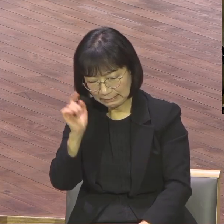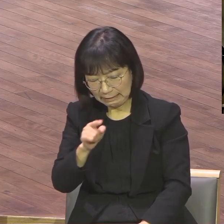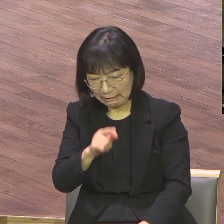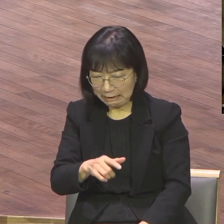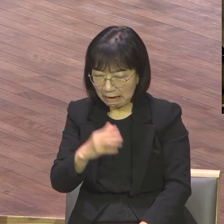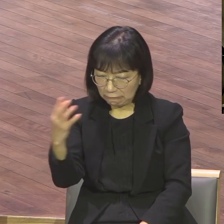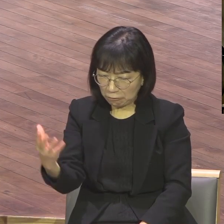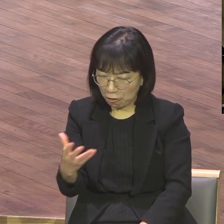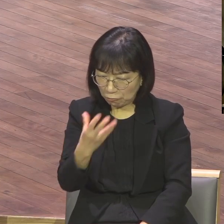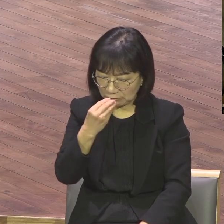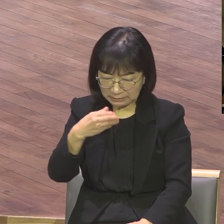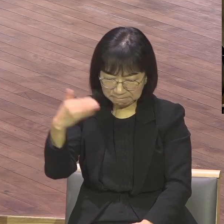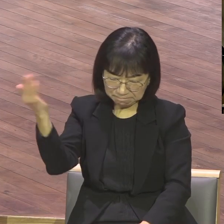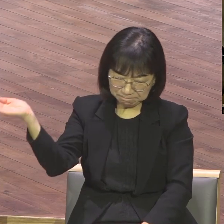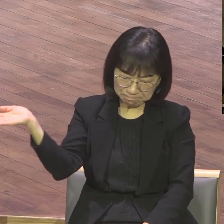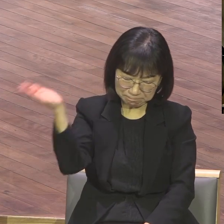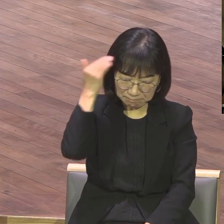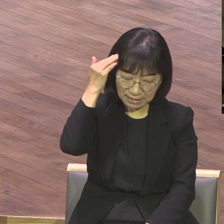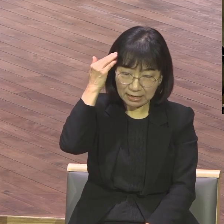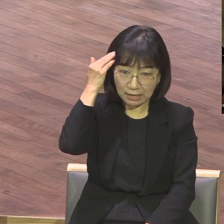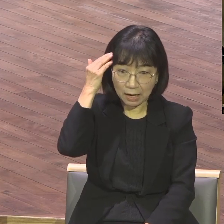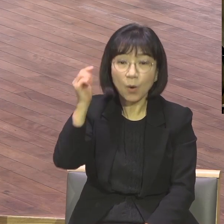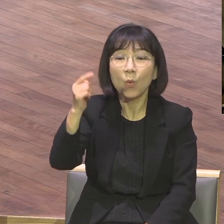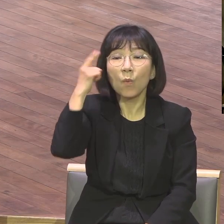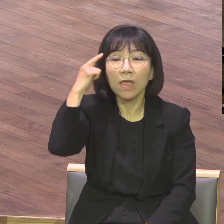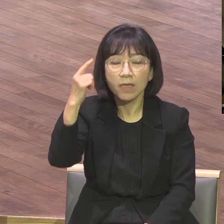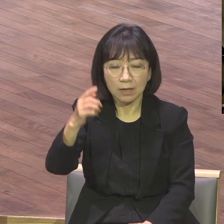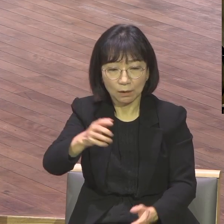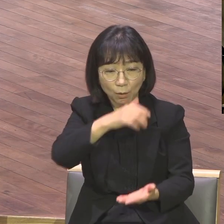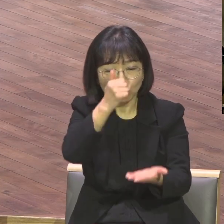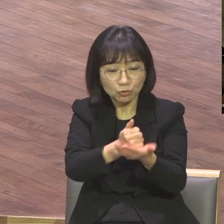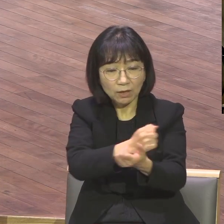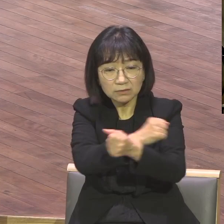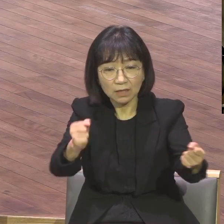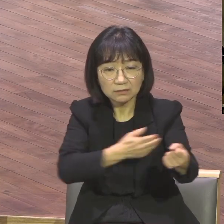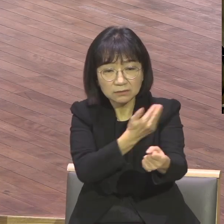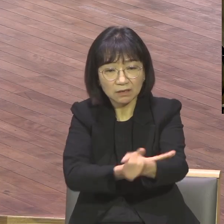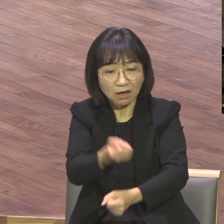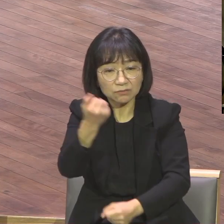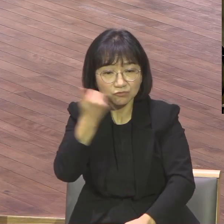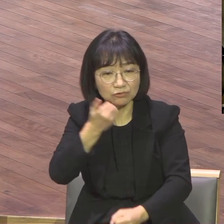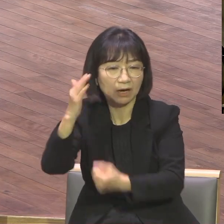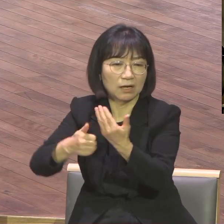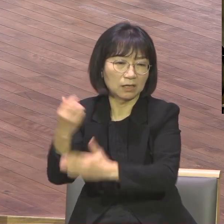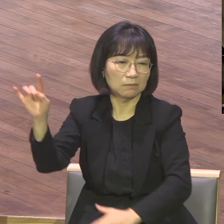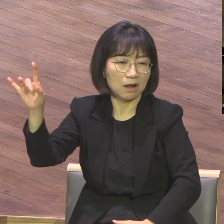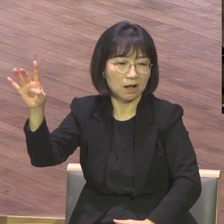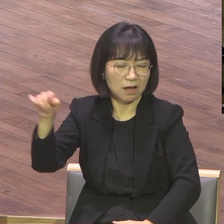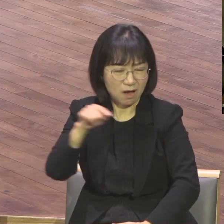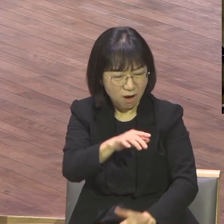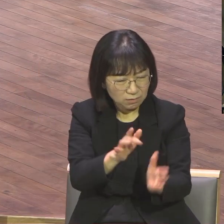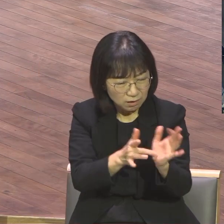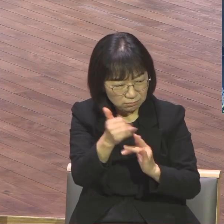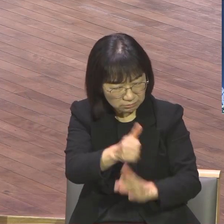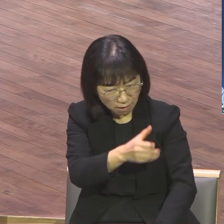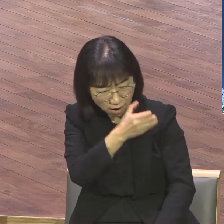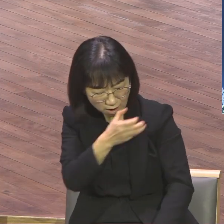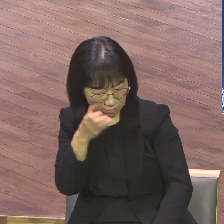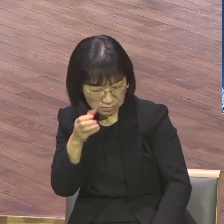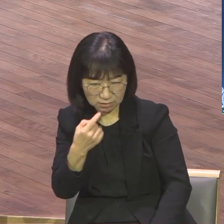신성 모독이로다. 오직 하나님 한 분 외에는 누가 능히 죄를 사하겠느냐.